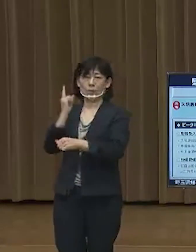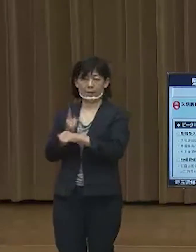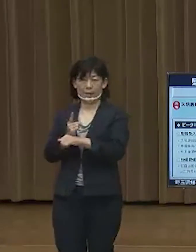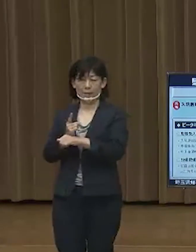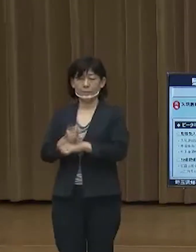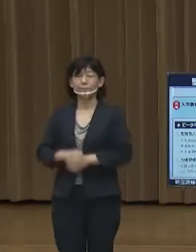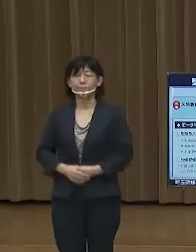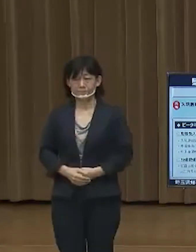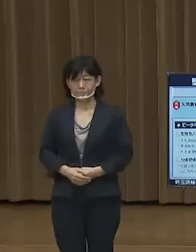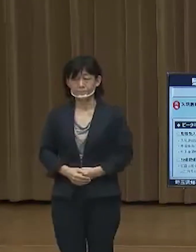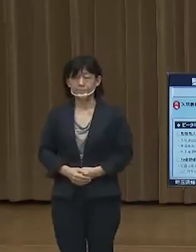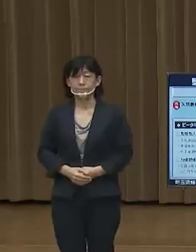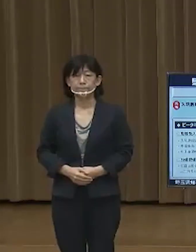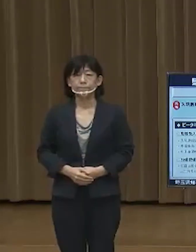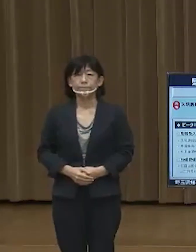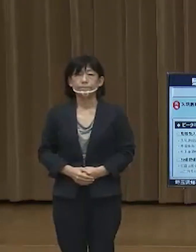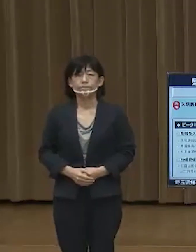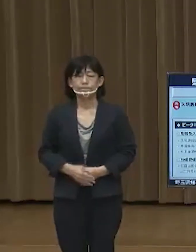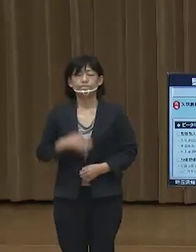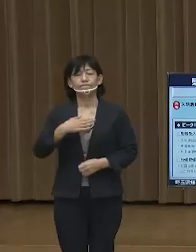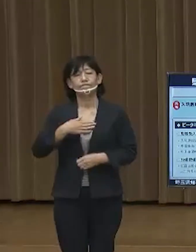ました。